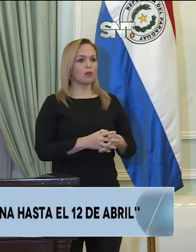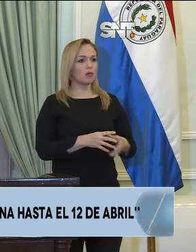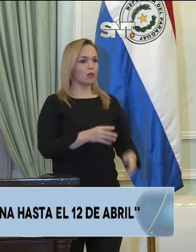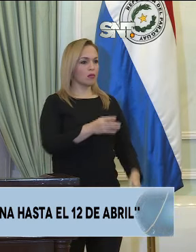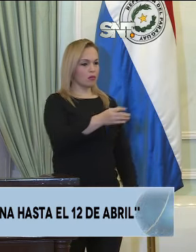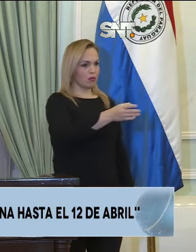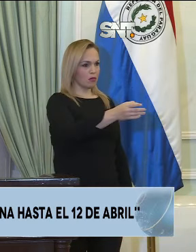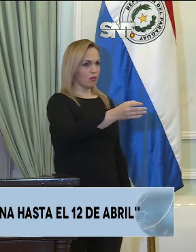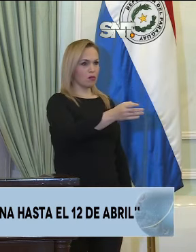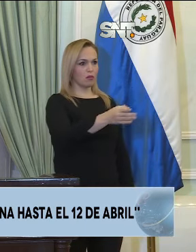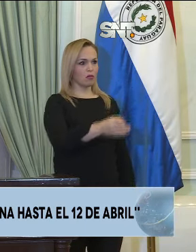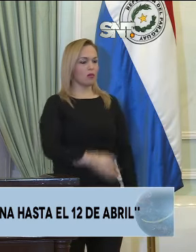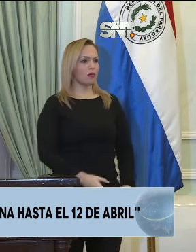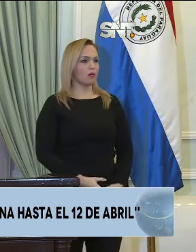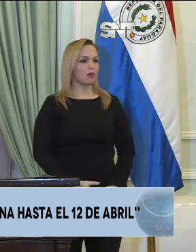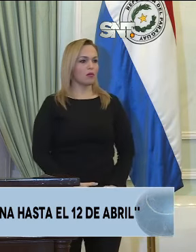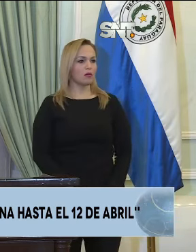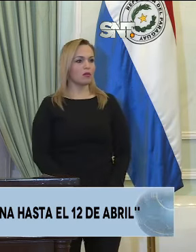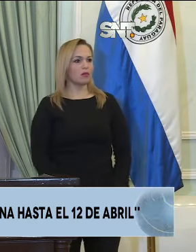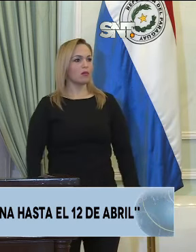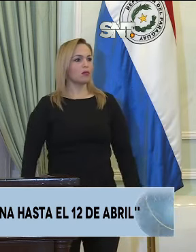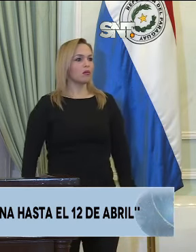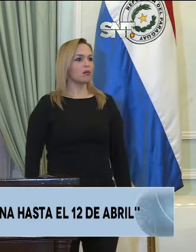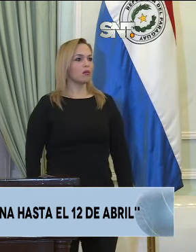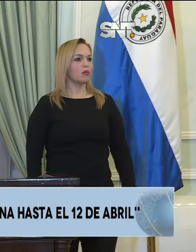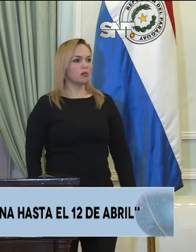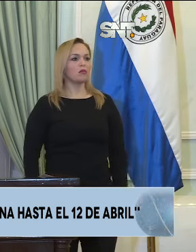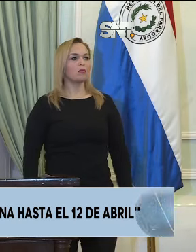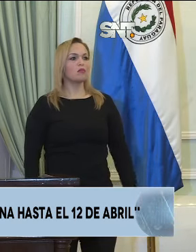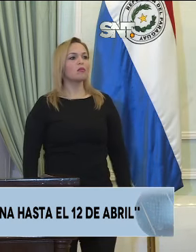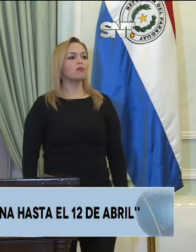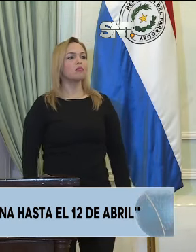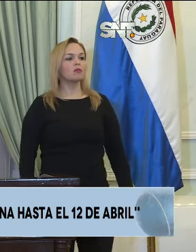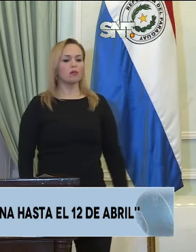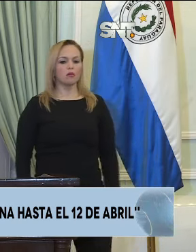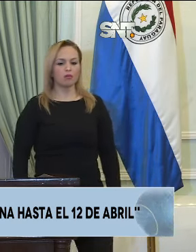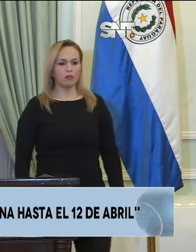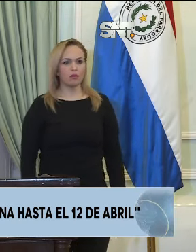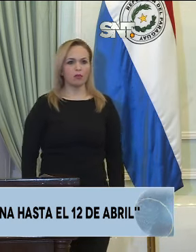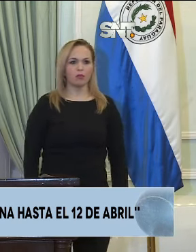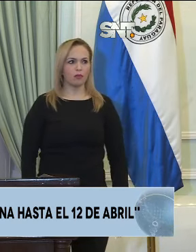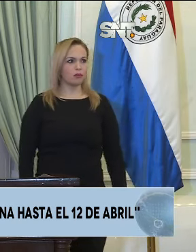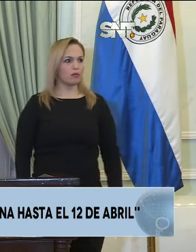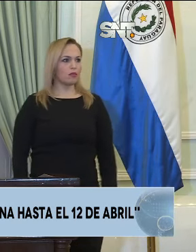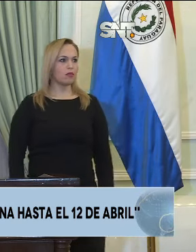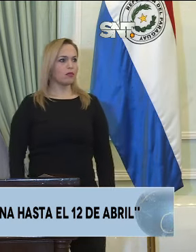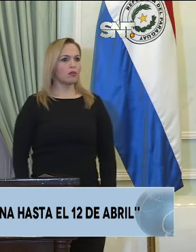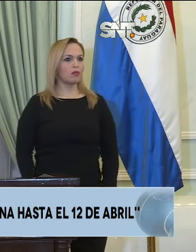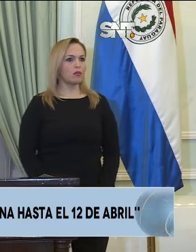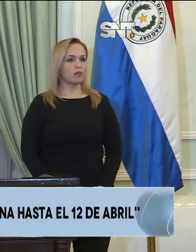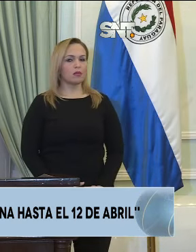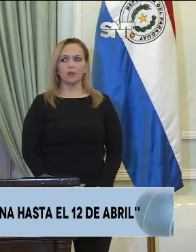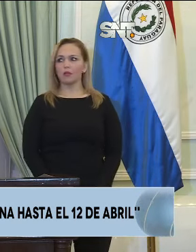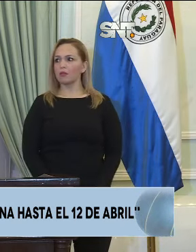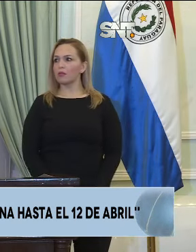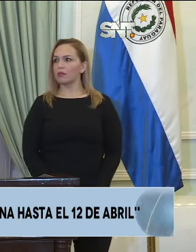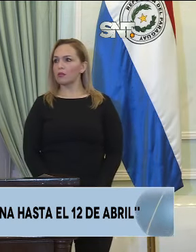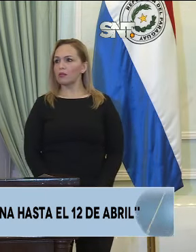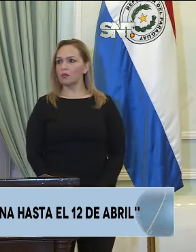esto según lo que entendí y nos va a explicar y sacar de la duda la ministra de Industria y el ministro del Interior es